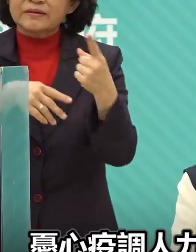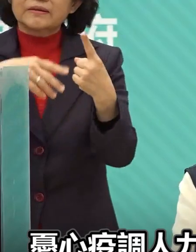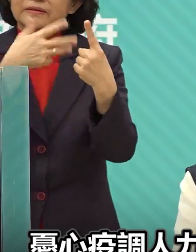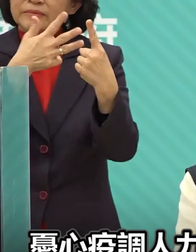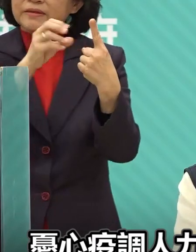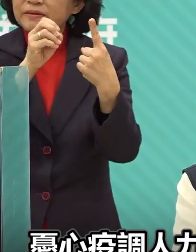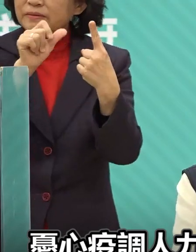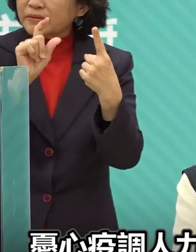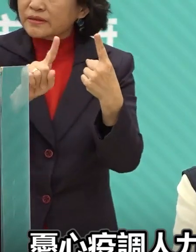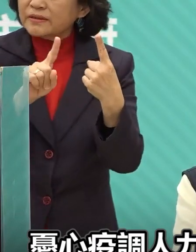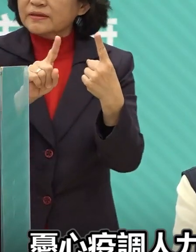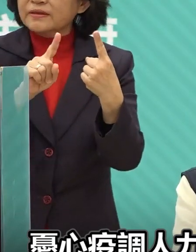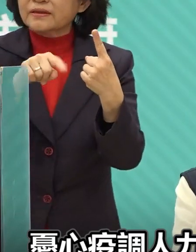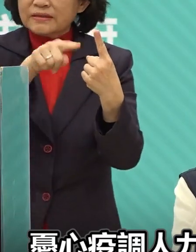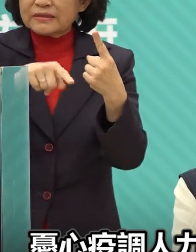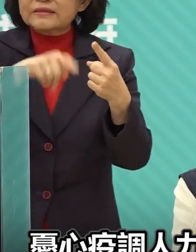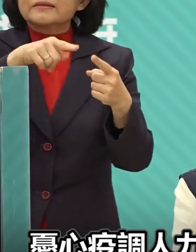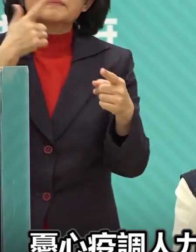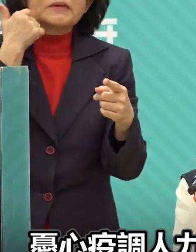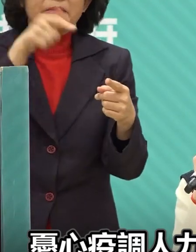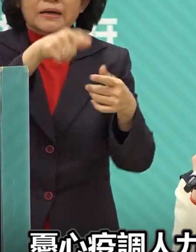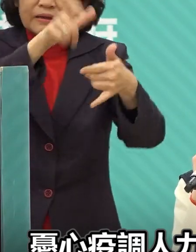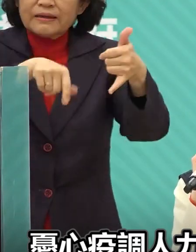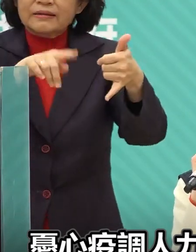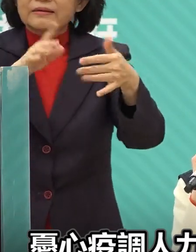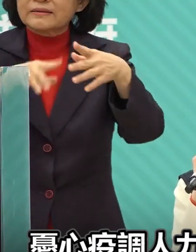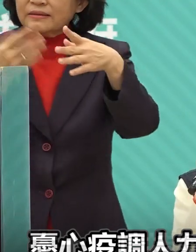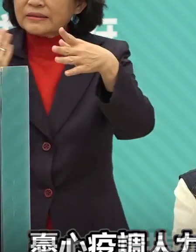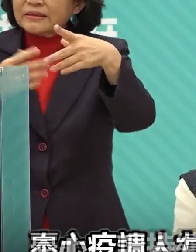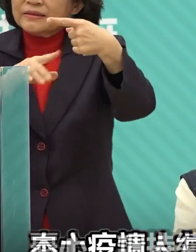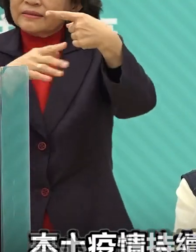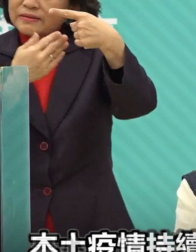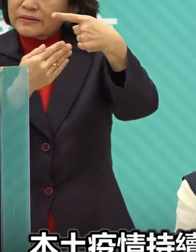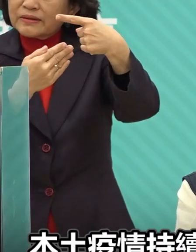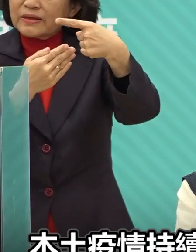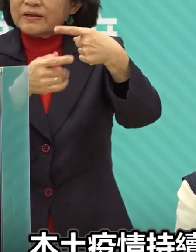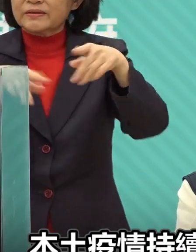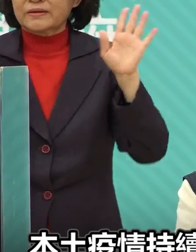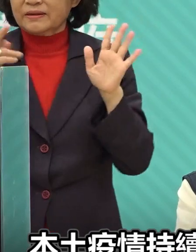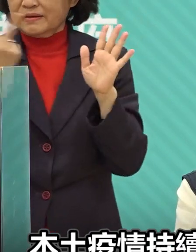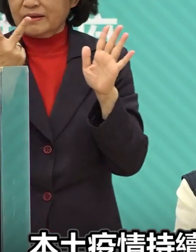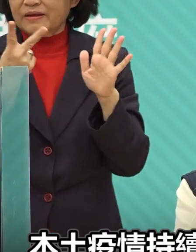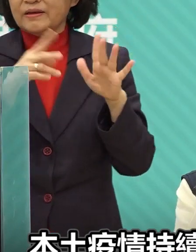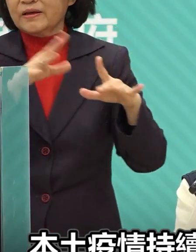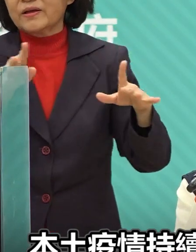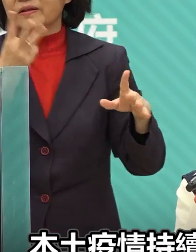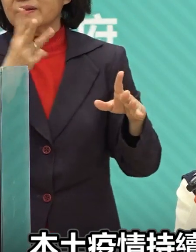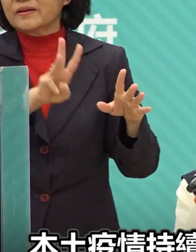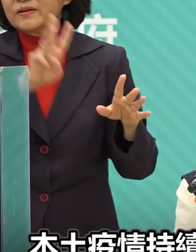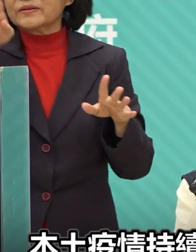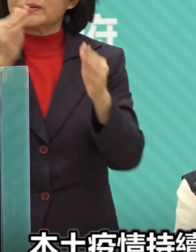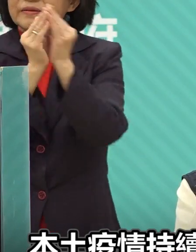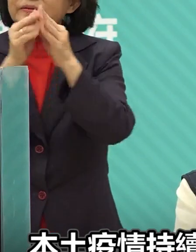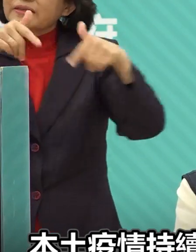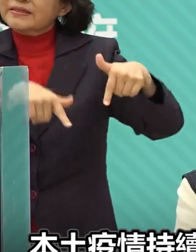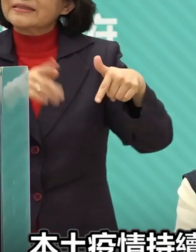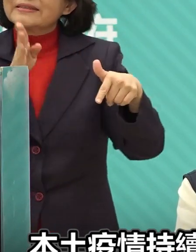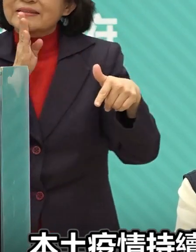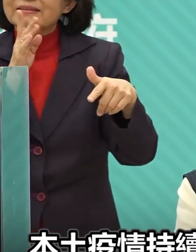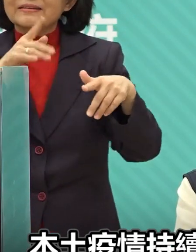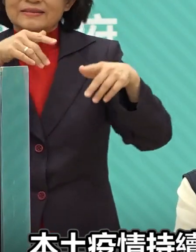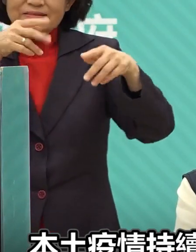18051，他是一位父亲，他在1月9号曾经带了两个小孩到桃园的西提餐厅用